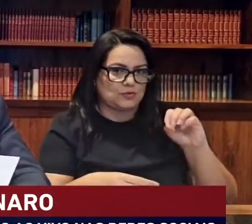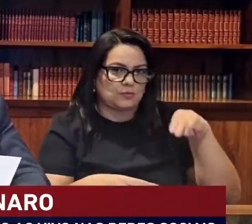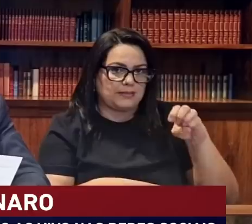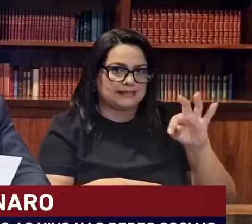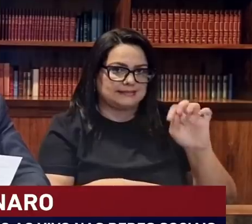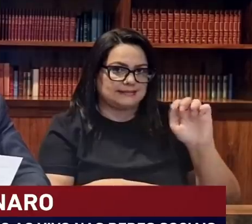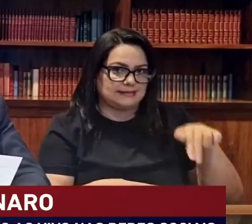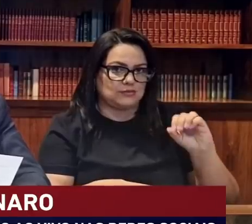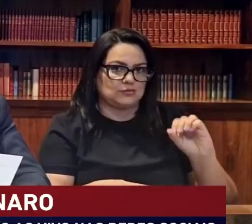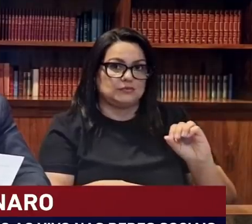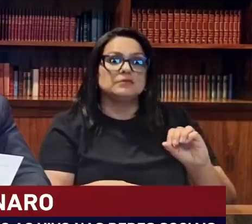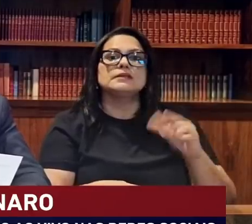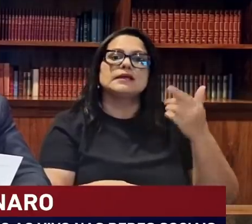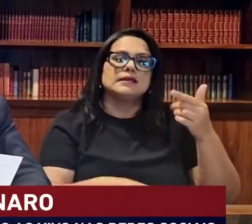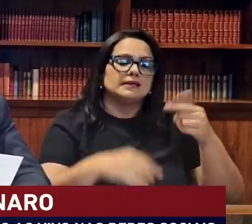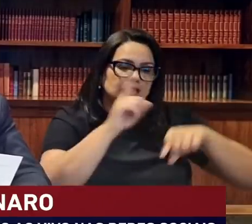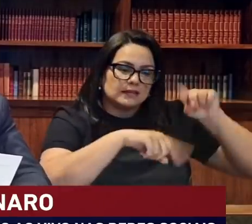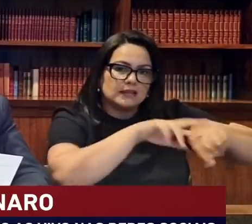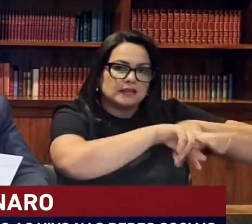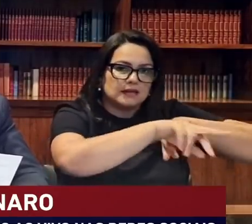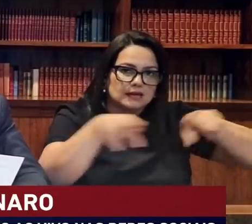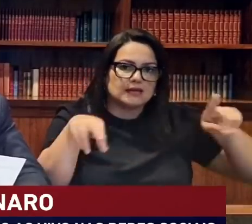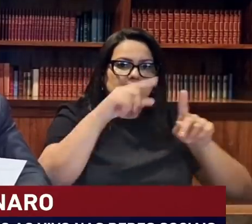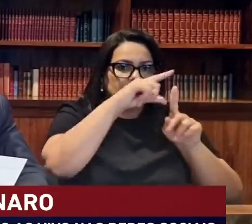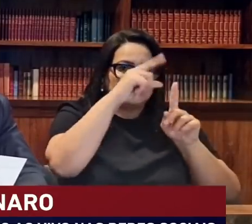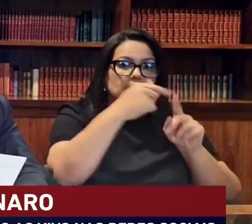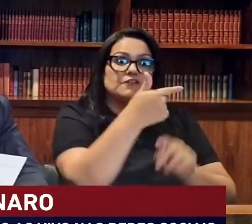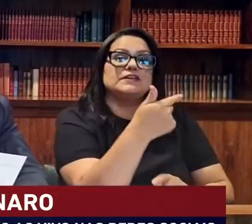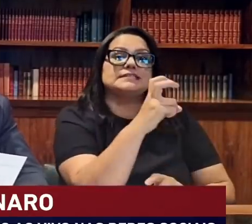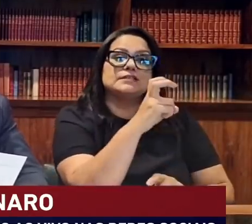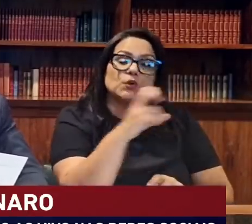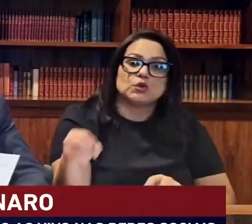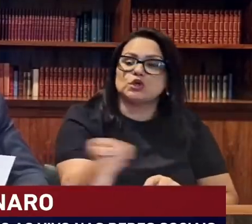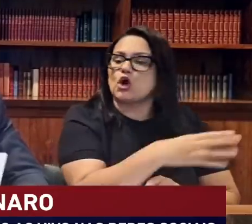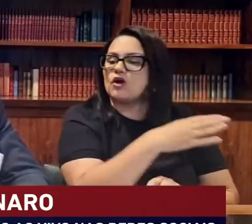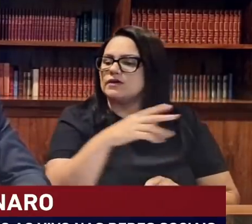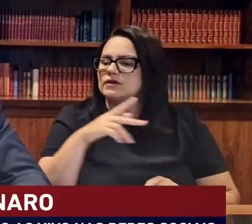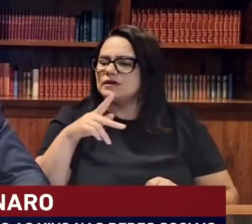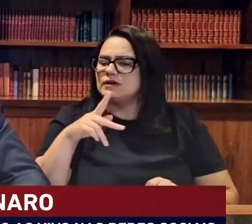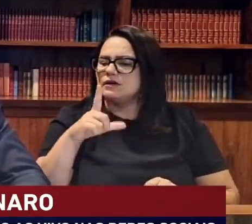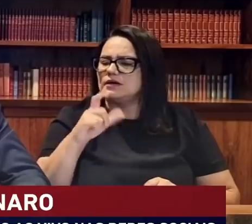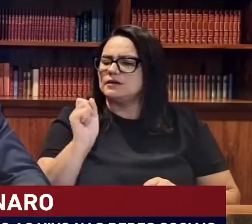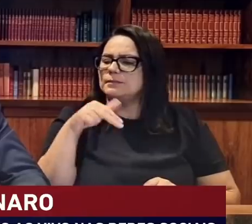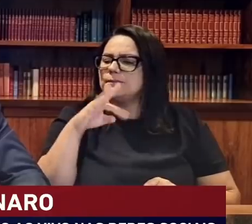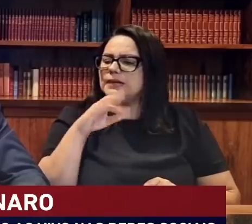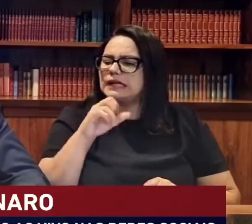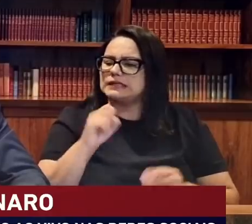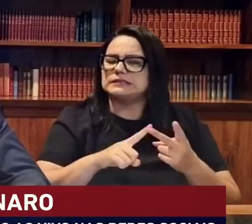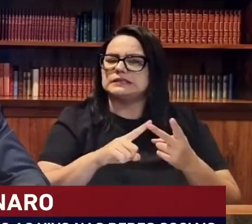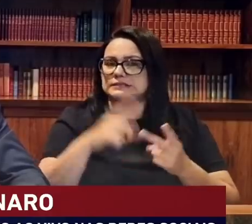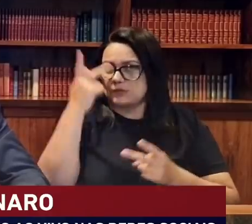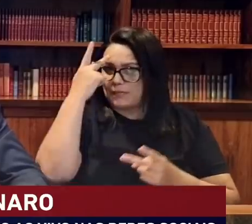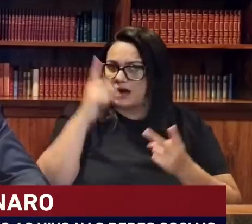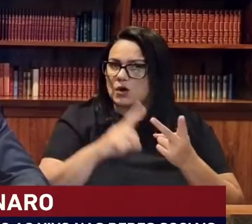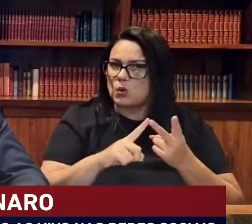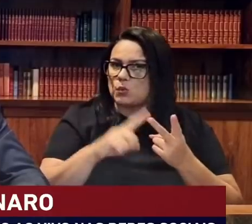25 novas plantas serão distribuídas pelo Brasil, no estado de São Paulo, lá do Tarcísio, Rio Grande do Sul do